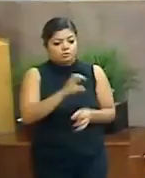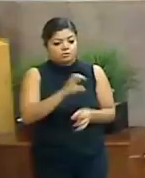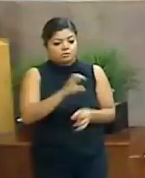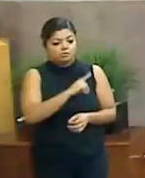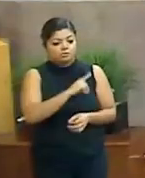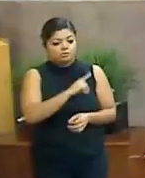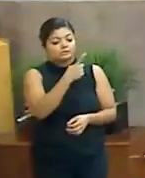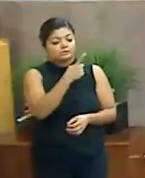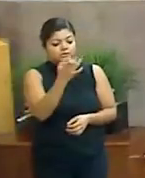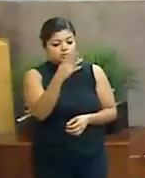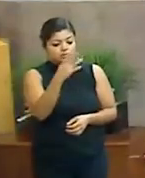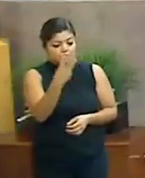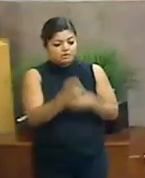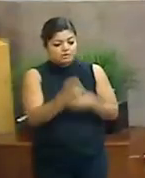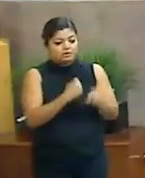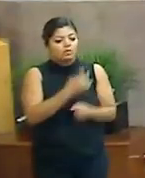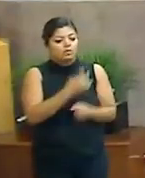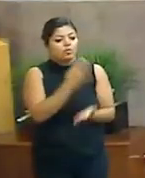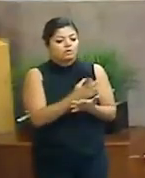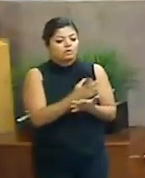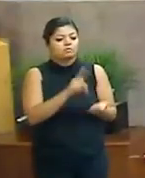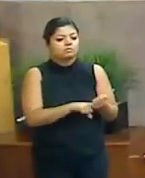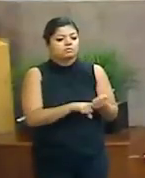de este año